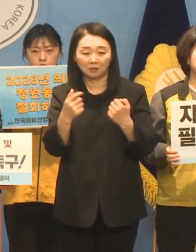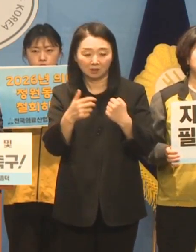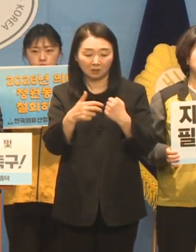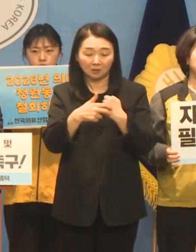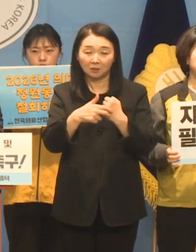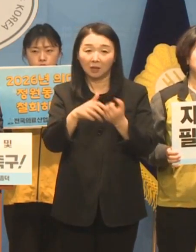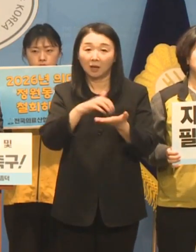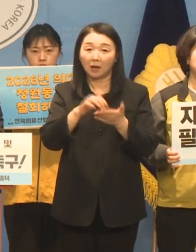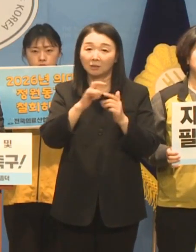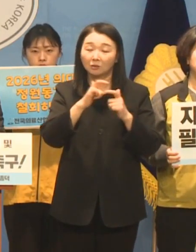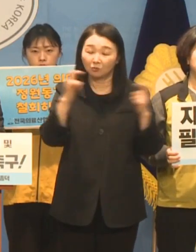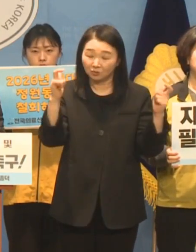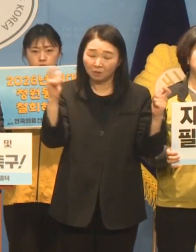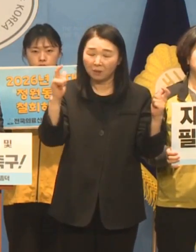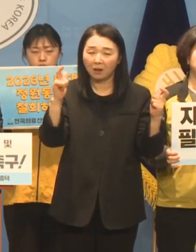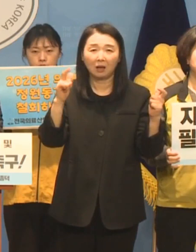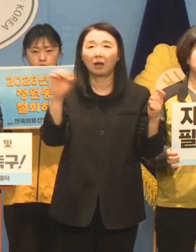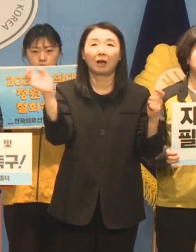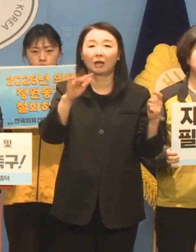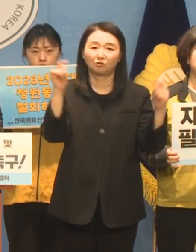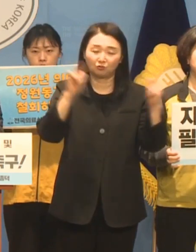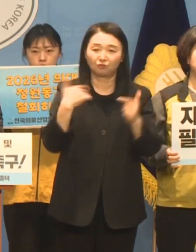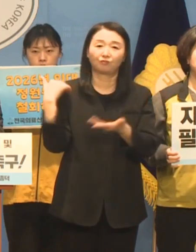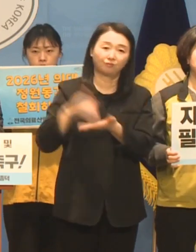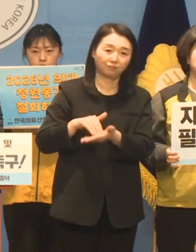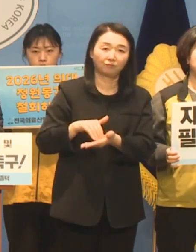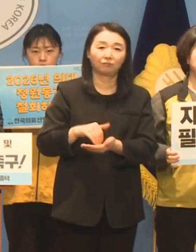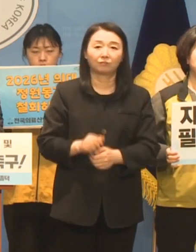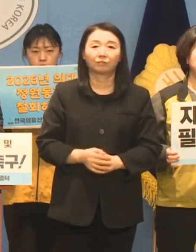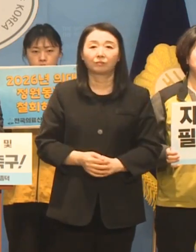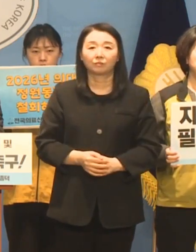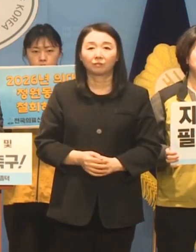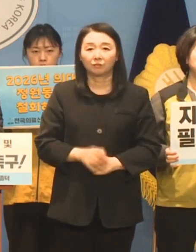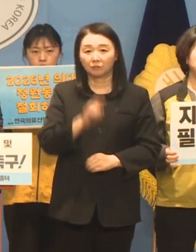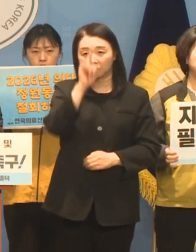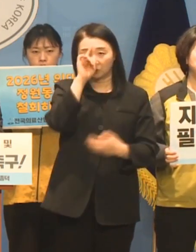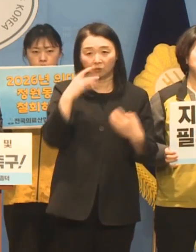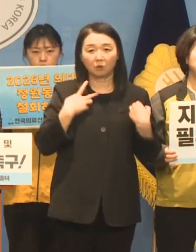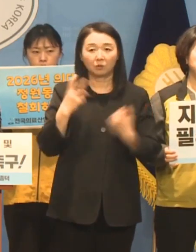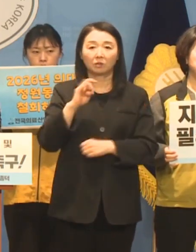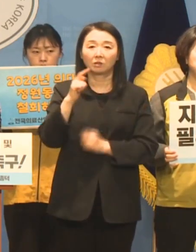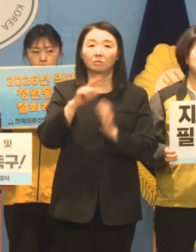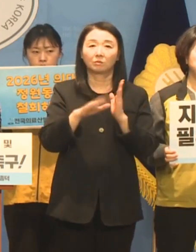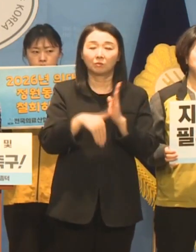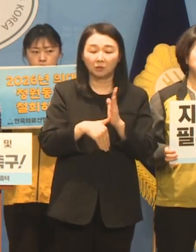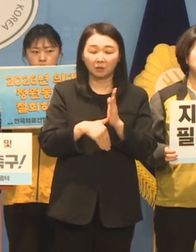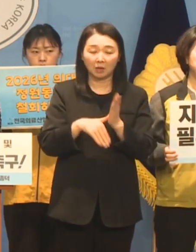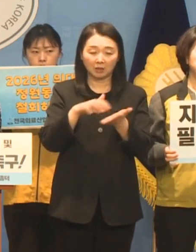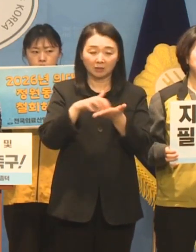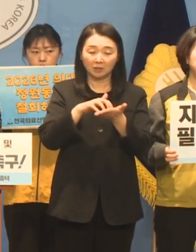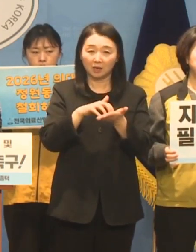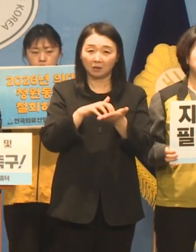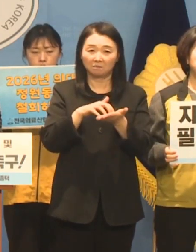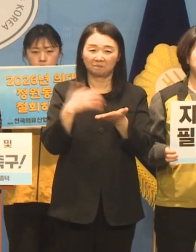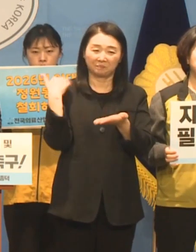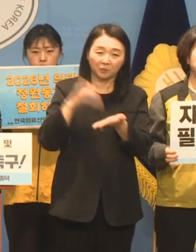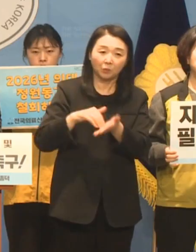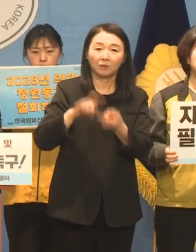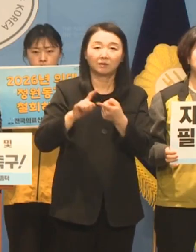원점으로 되돌리고 말았습니다. 정부는 2026년 정원 동결 방침을